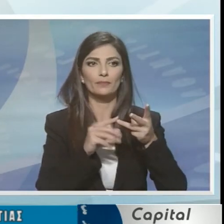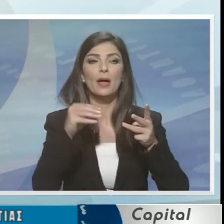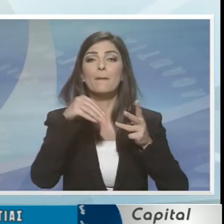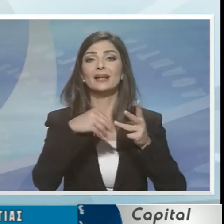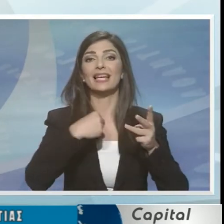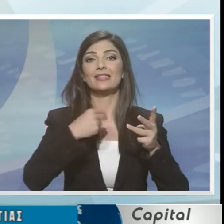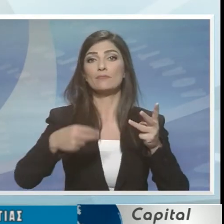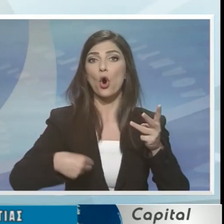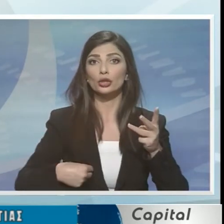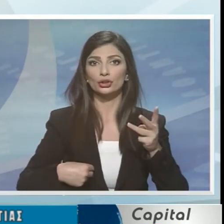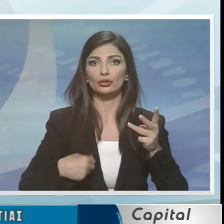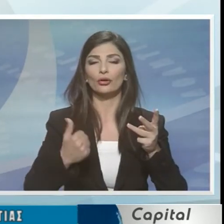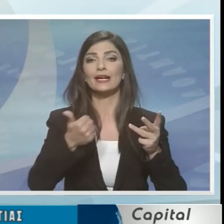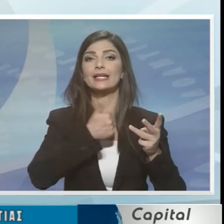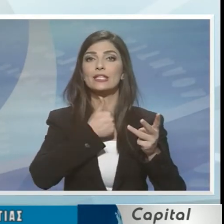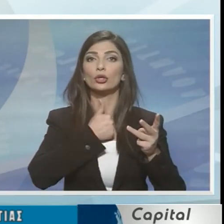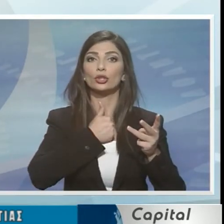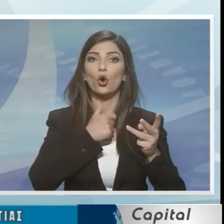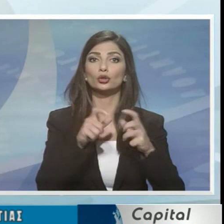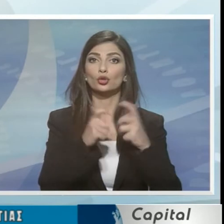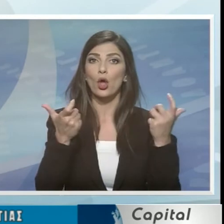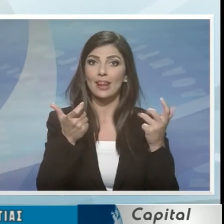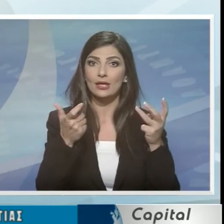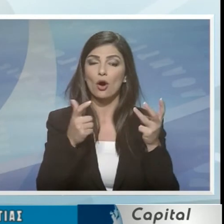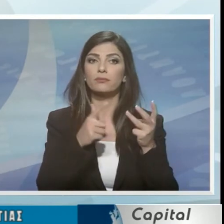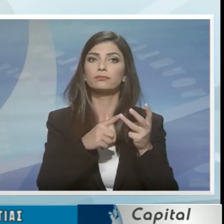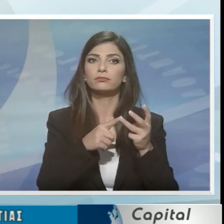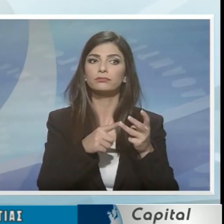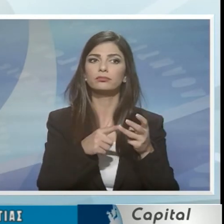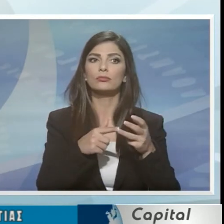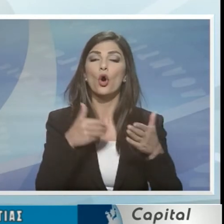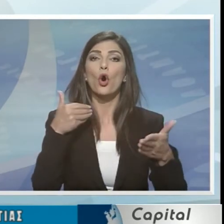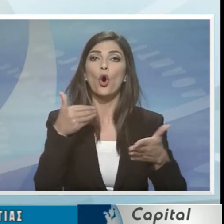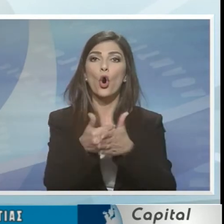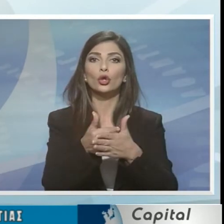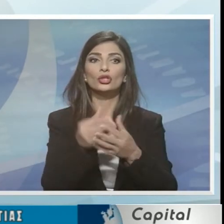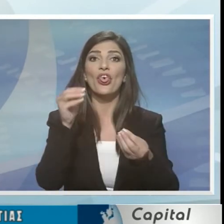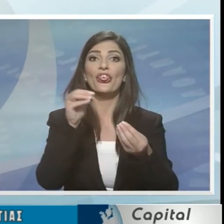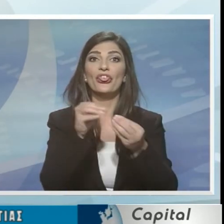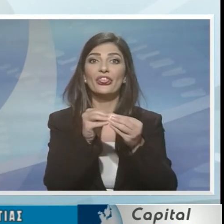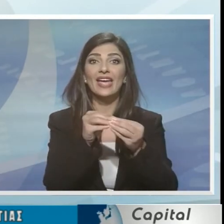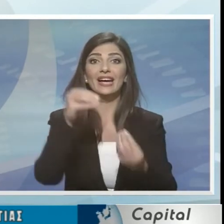δημόσια και ιδιωτικά εκπαιδευτήρια της χώρας μέχρι την 10η Απριλίου.